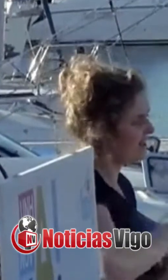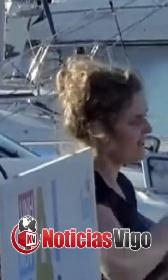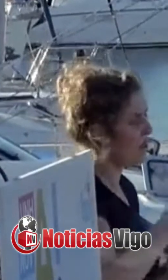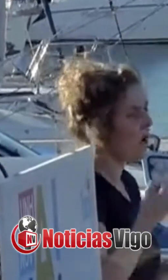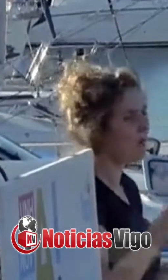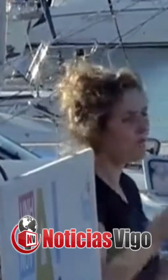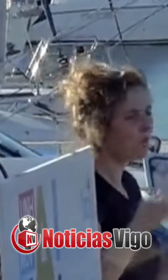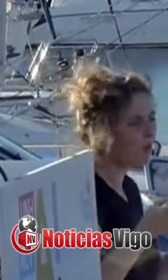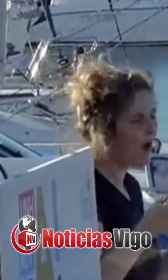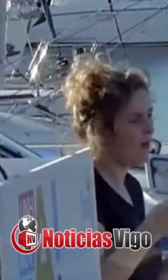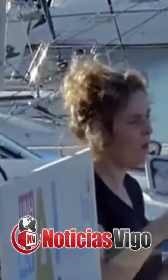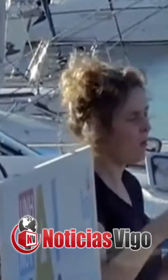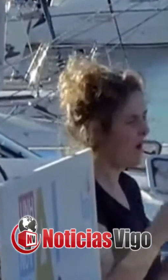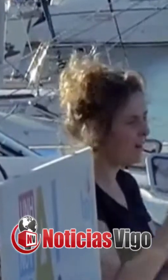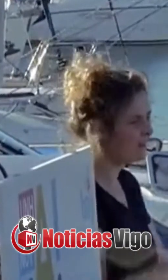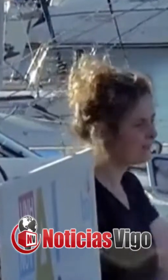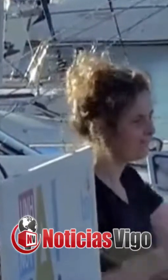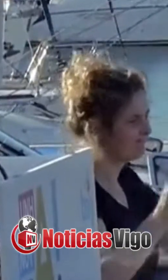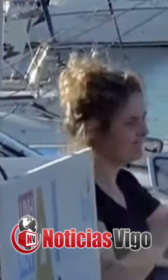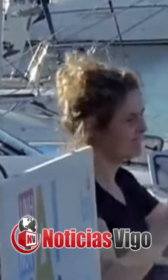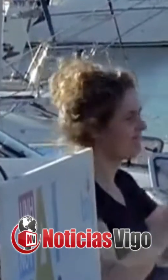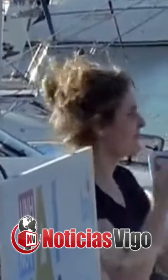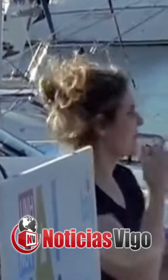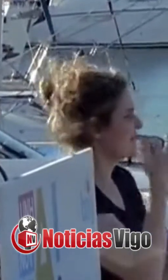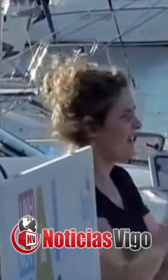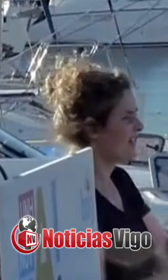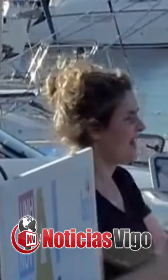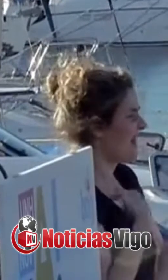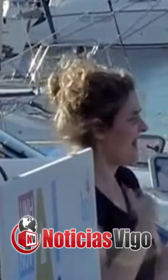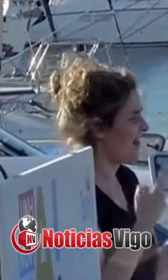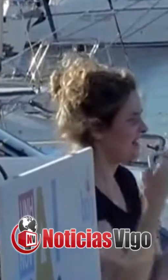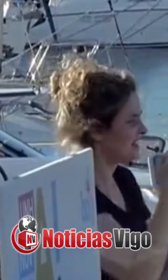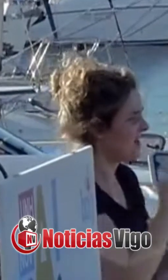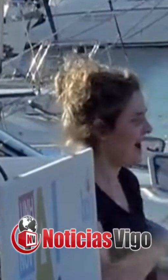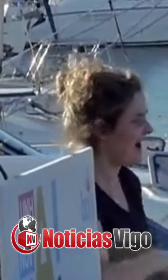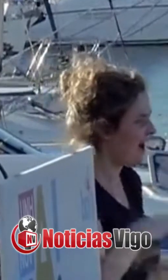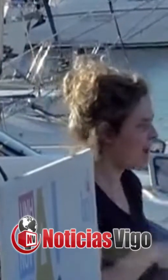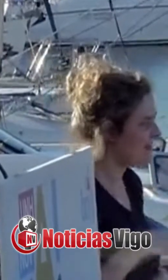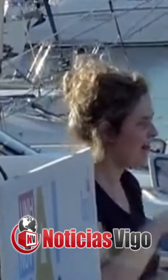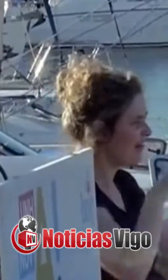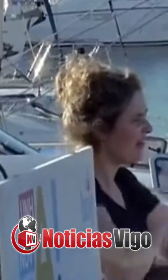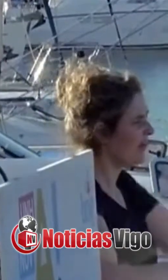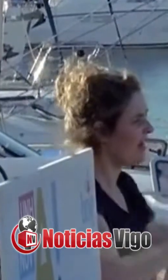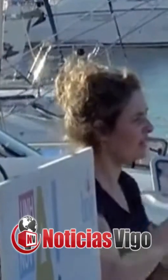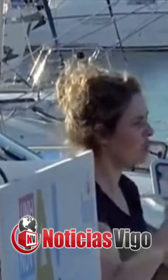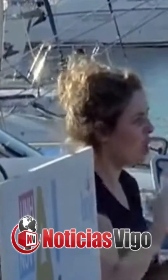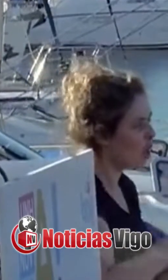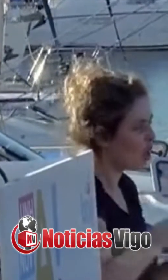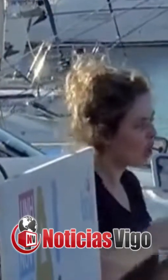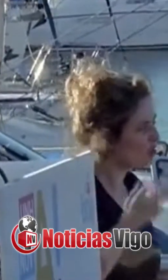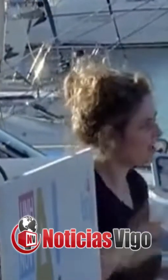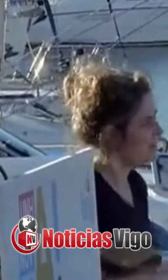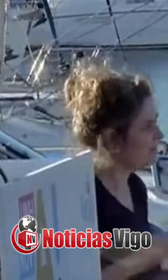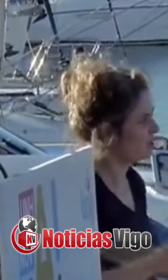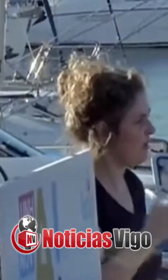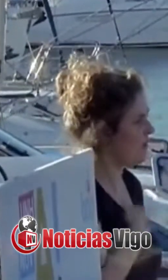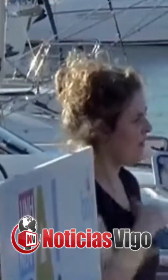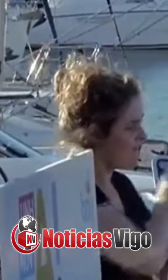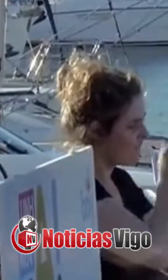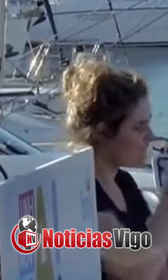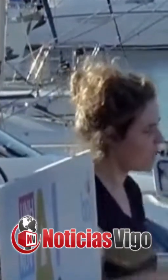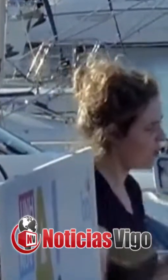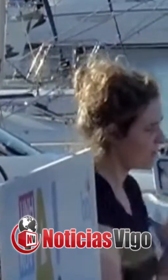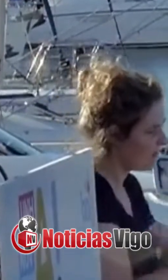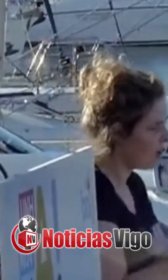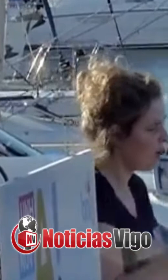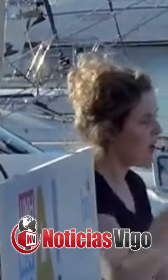esa xeografía da desigualdade. E nós necesitamos ter capacidade para decidir sobre as cuestións fundamentais, sobre o modelo productivo, sobre